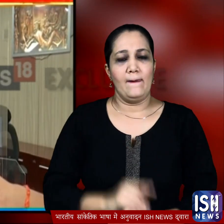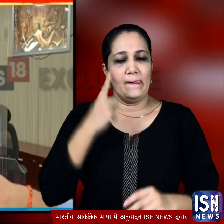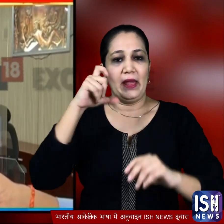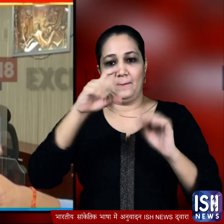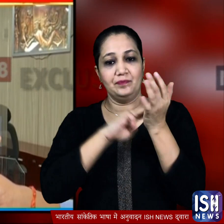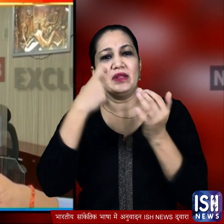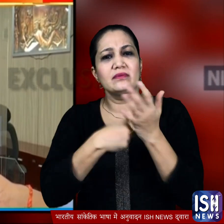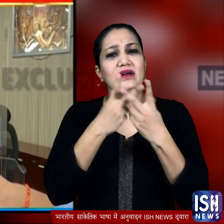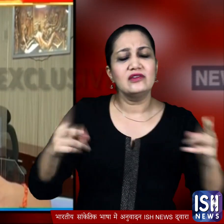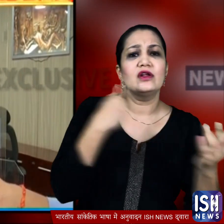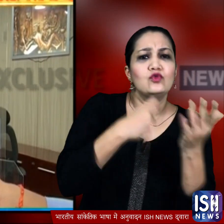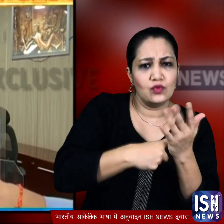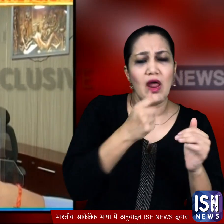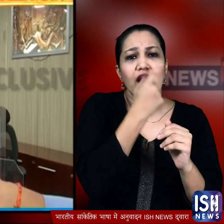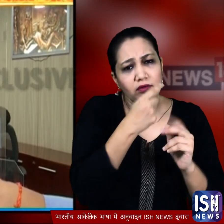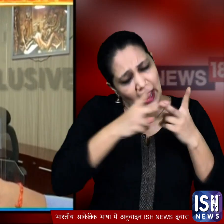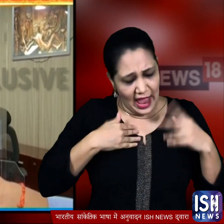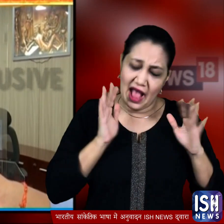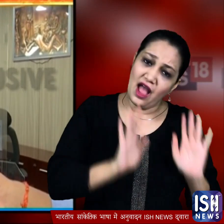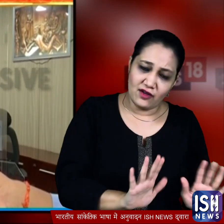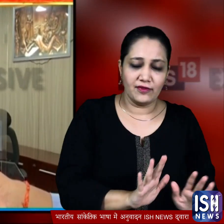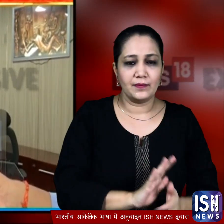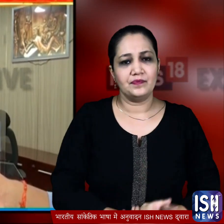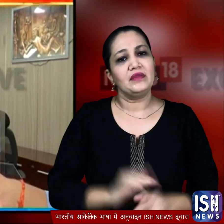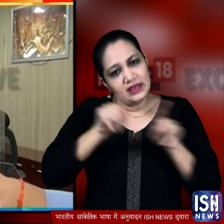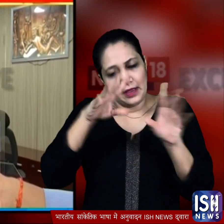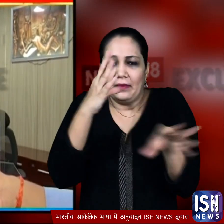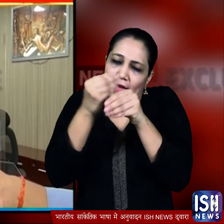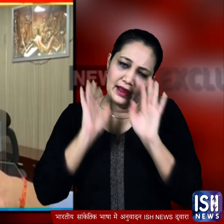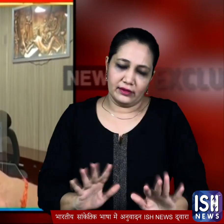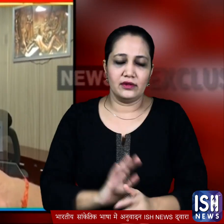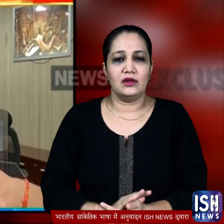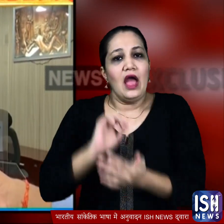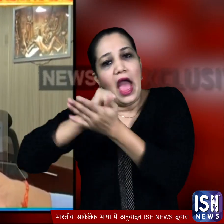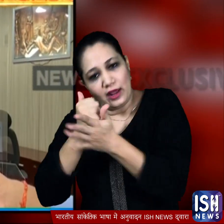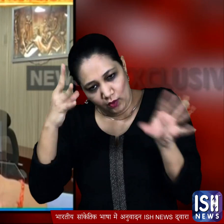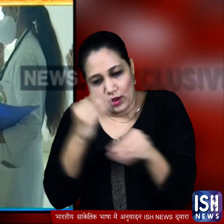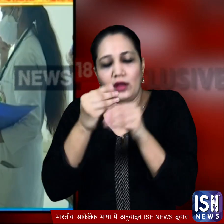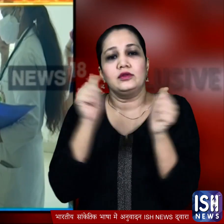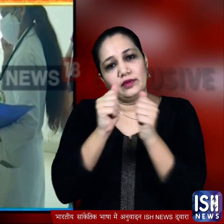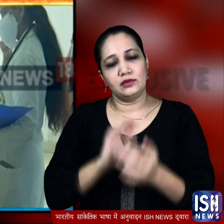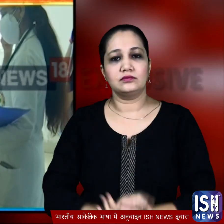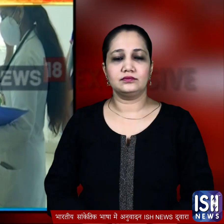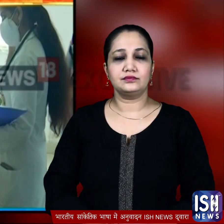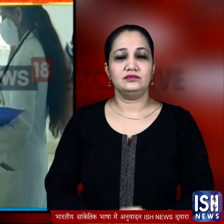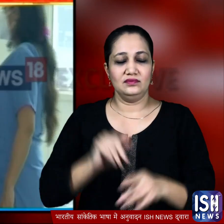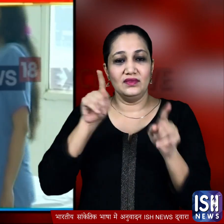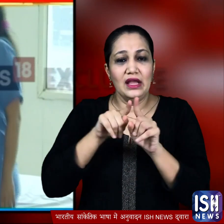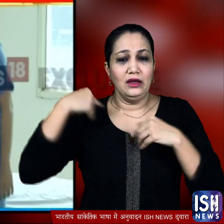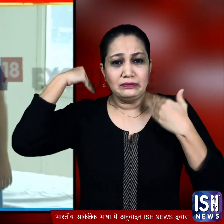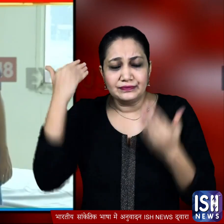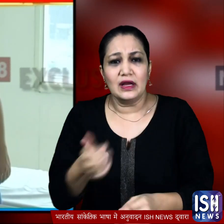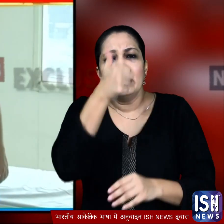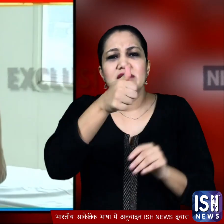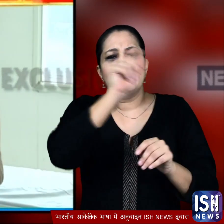जो गाइडलाइन से एलोपैथी उपचार है, ये भी हम ऐड करते हैं आयुर्वेद उपचार में। लेकिन संस्थान के मुताबिक अब